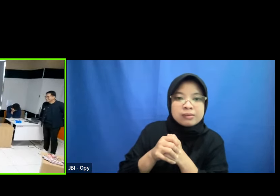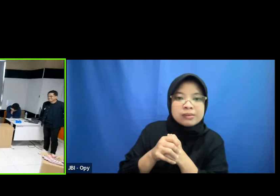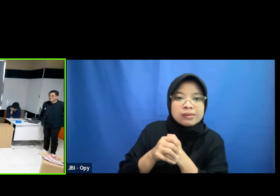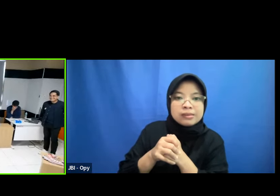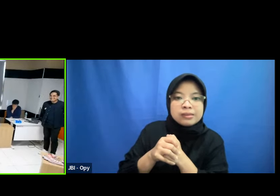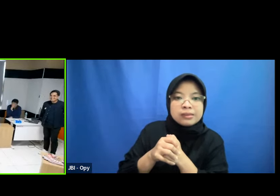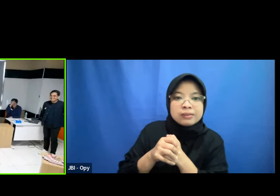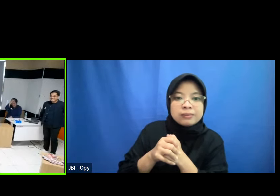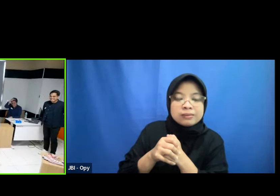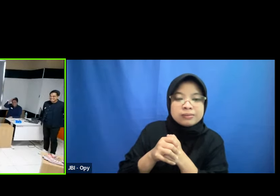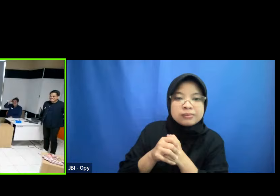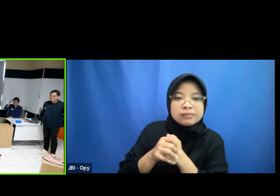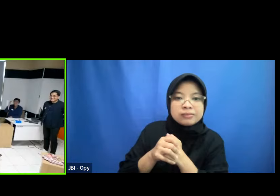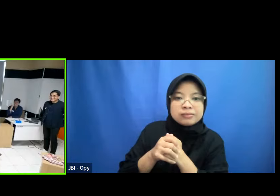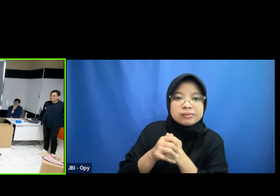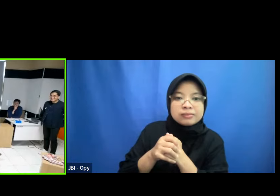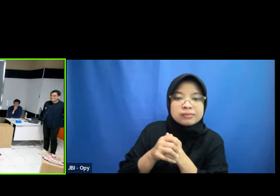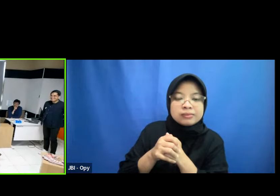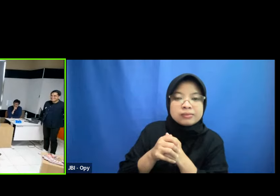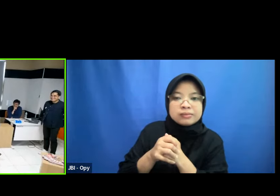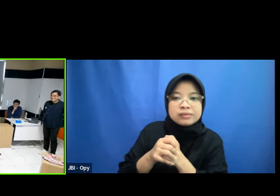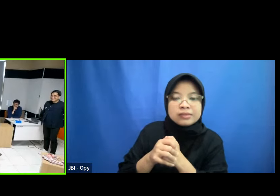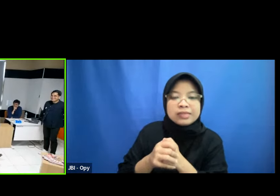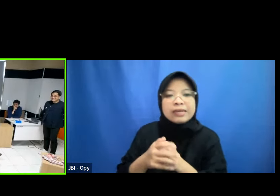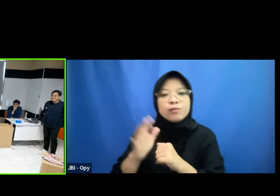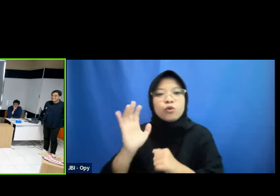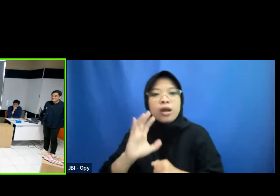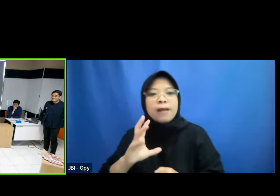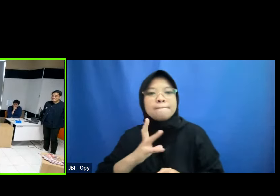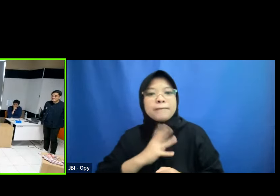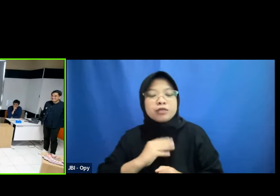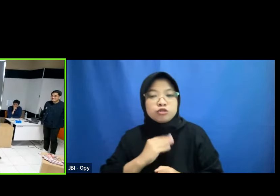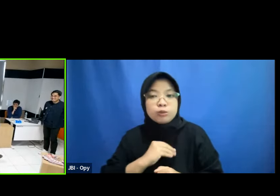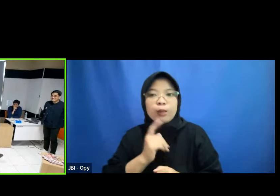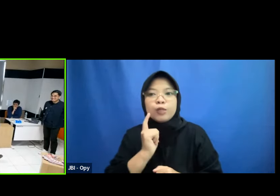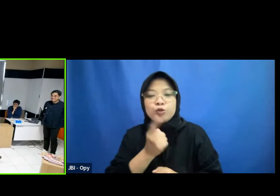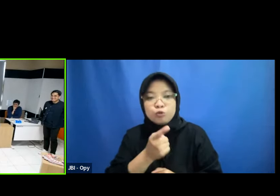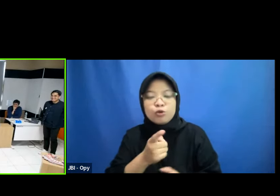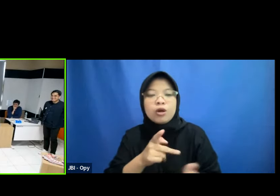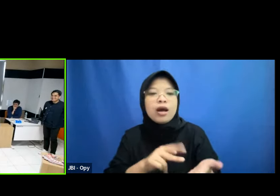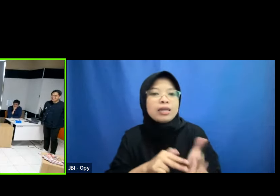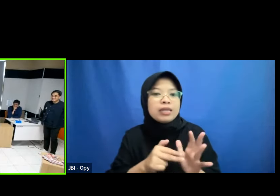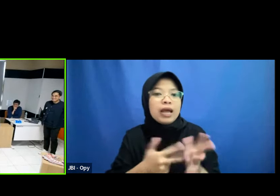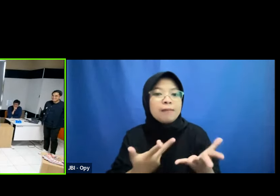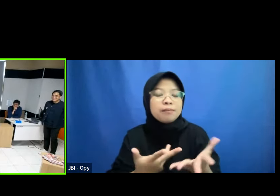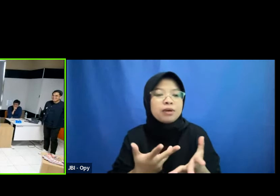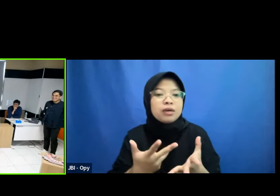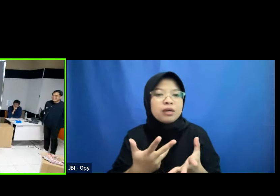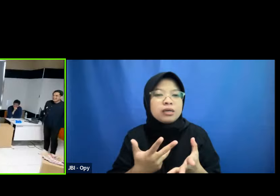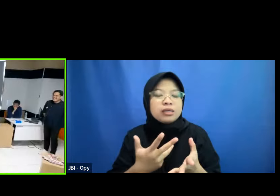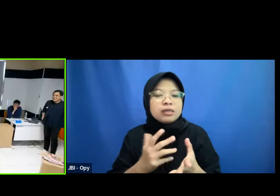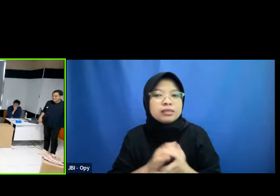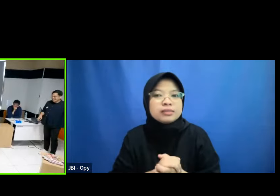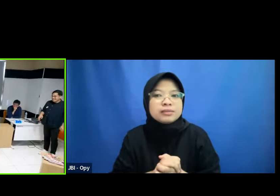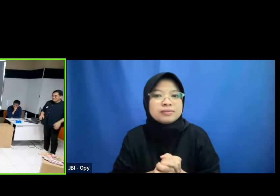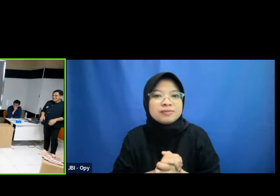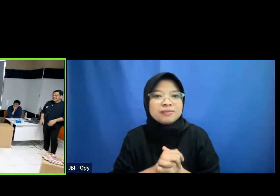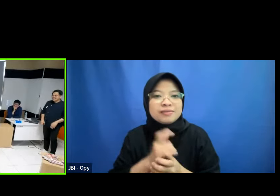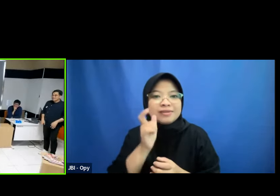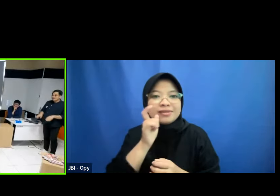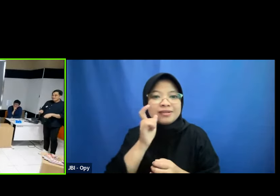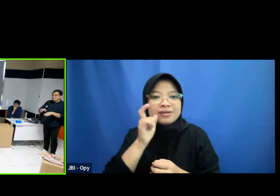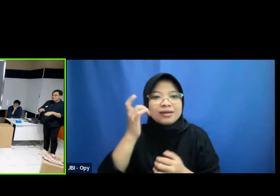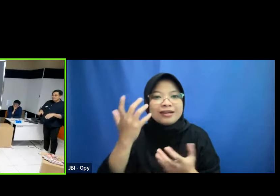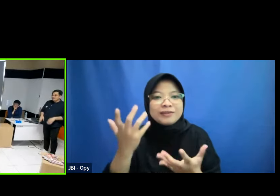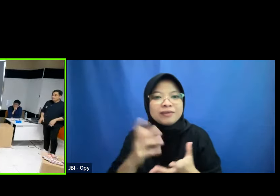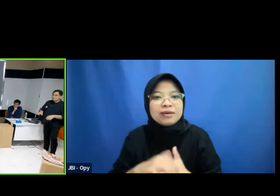gitu jadi kayak maksudnya kayak gitu sih jadi aku udah punya semacam aduh